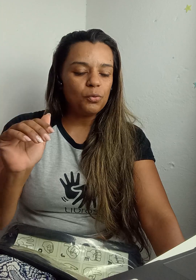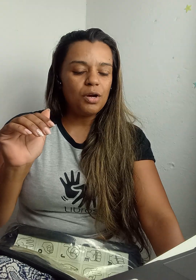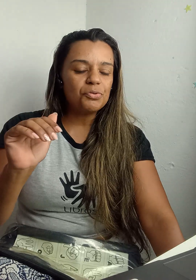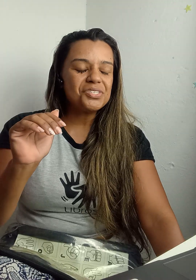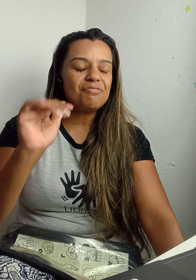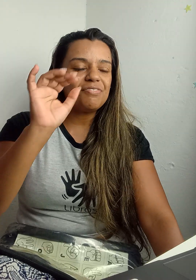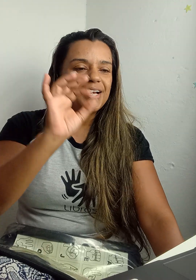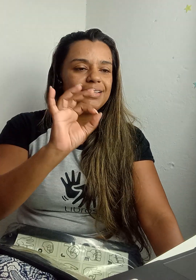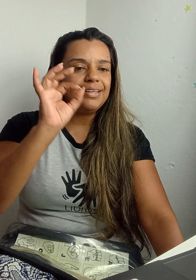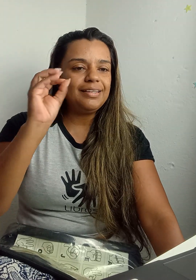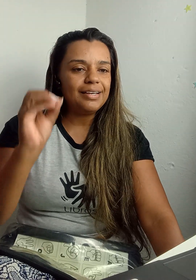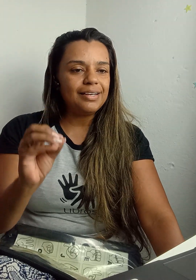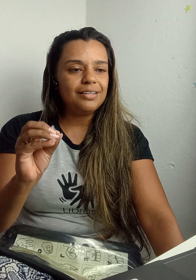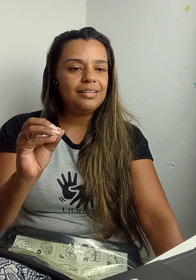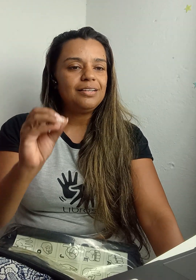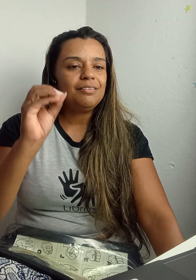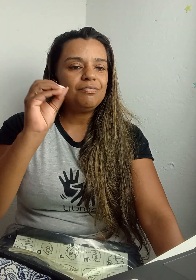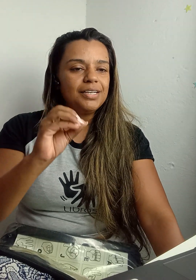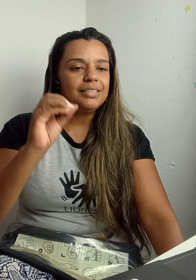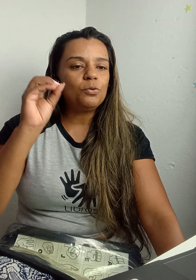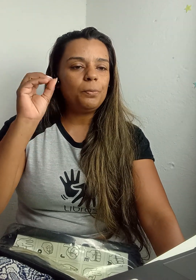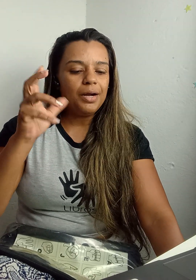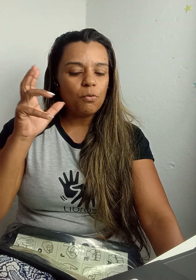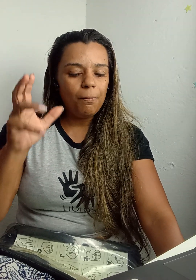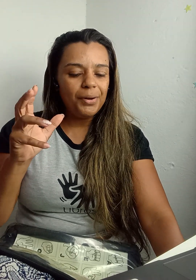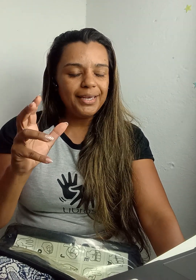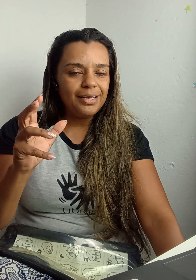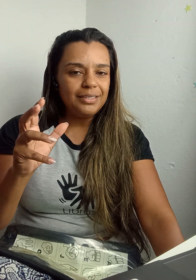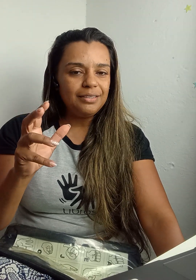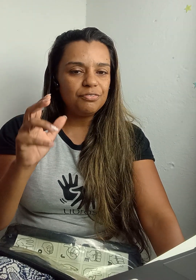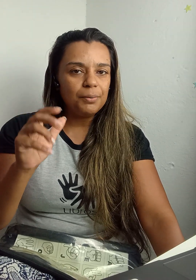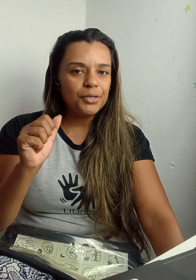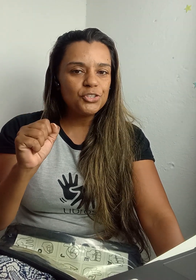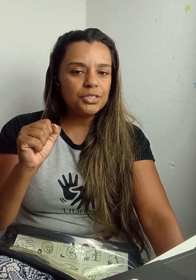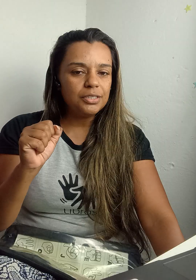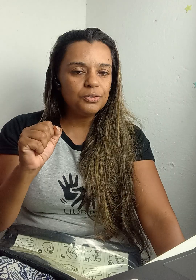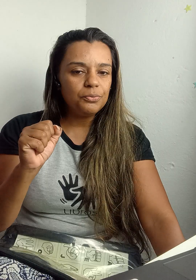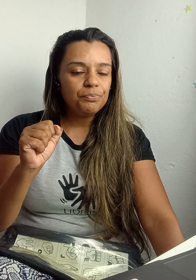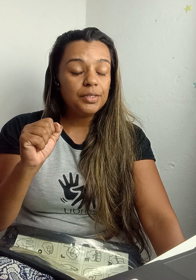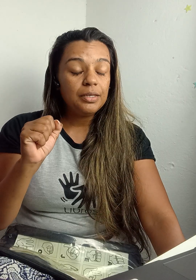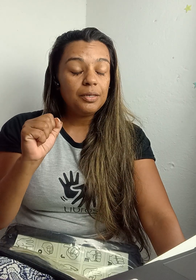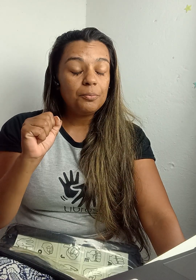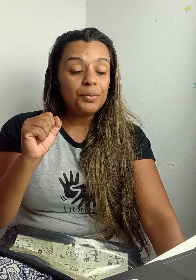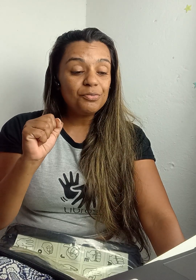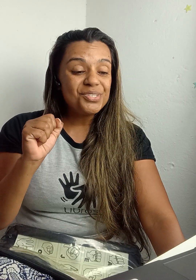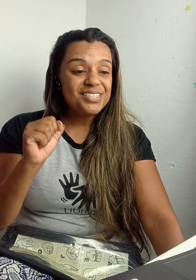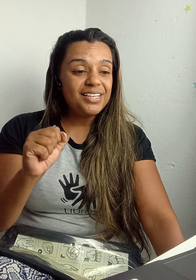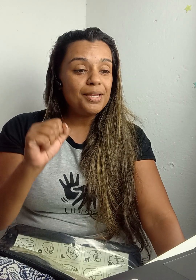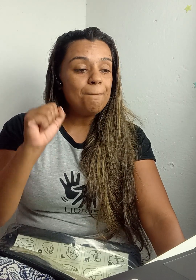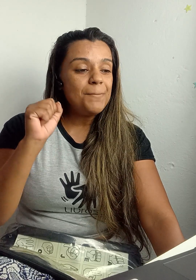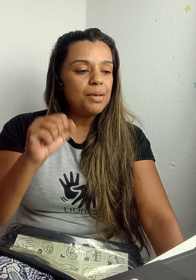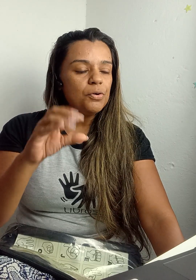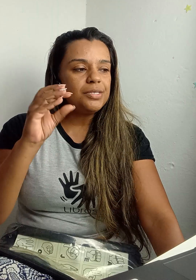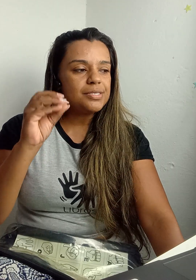manual. Você vai treinar, vai acompanhar ali, vai praticando para você